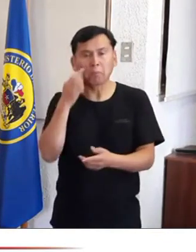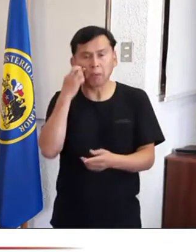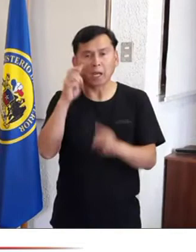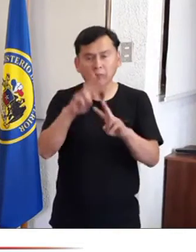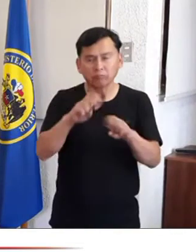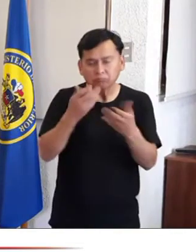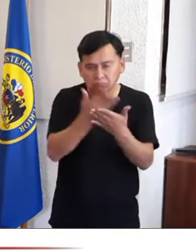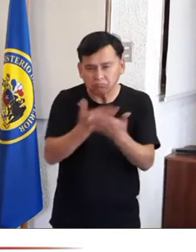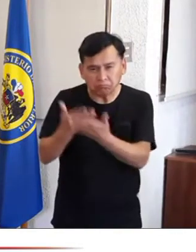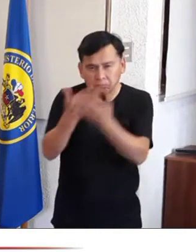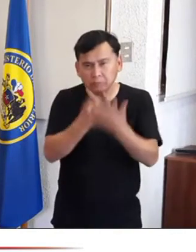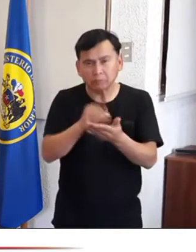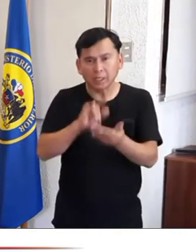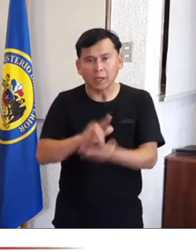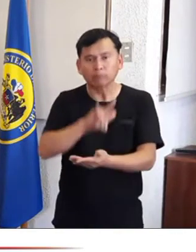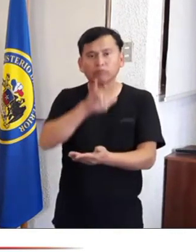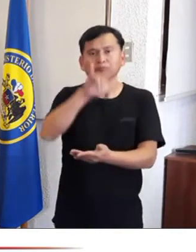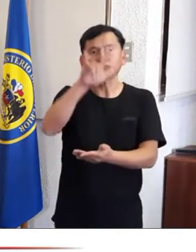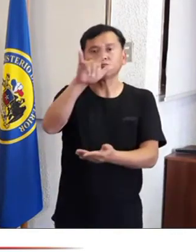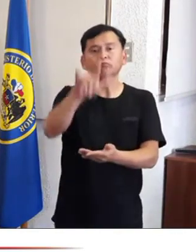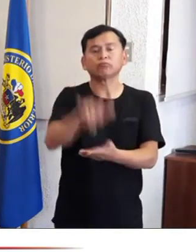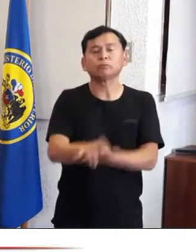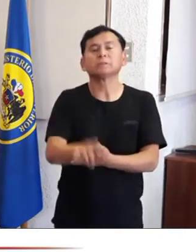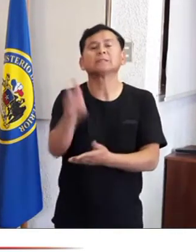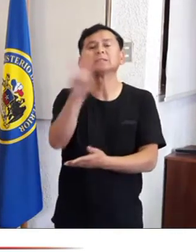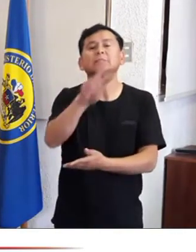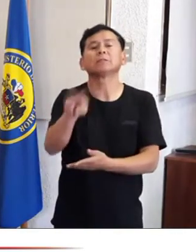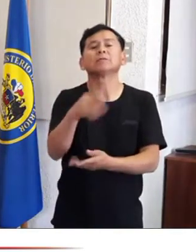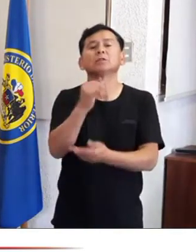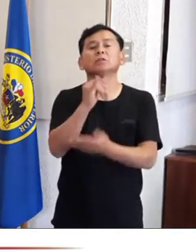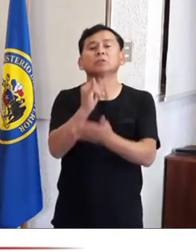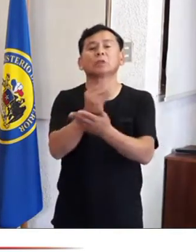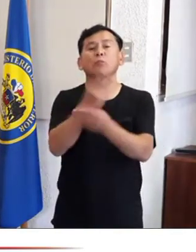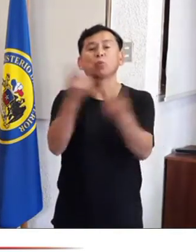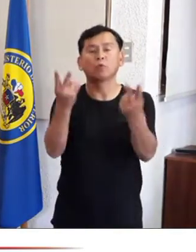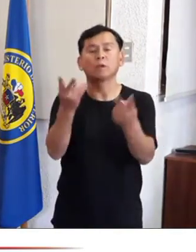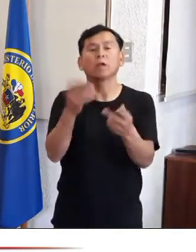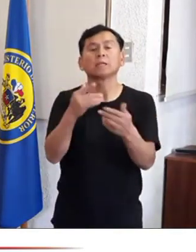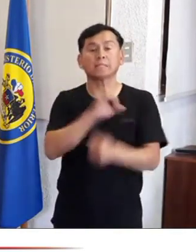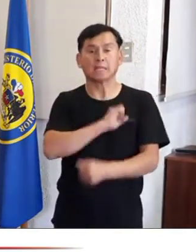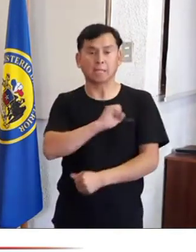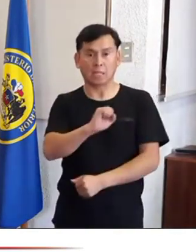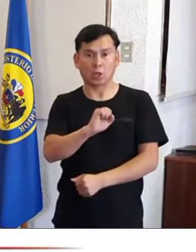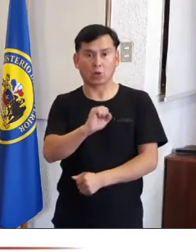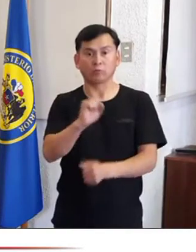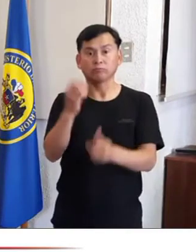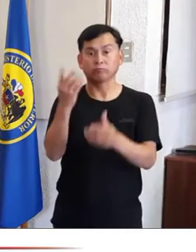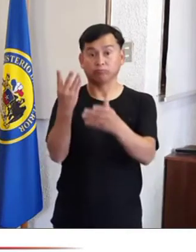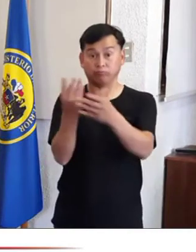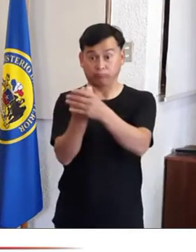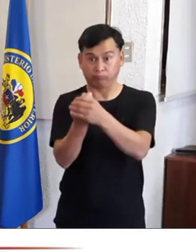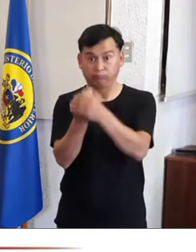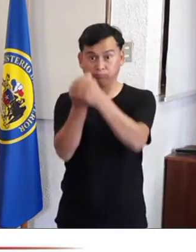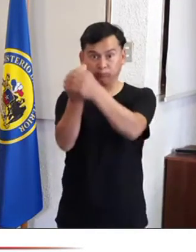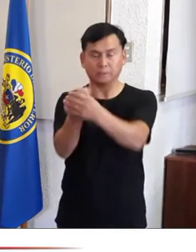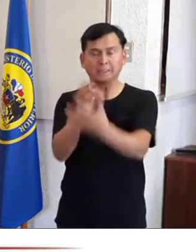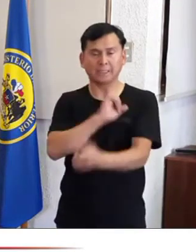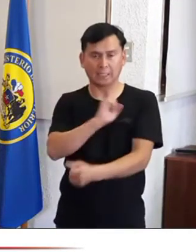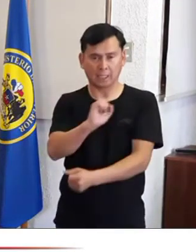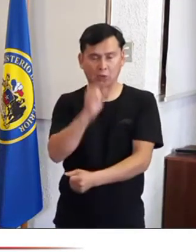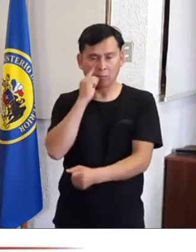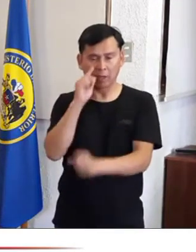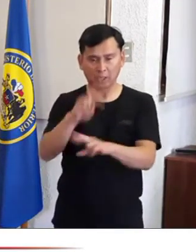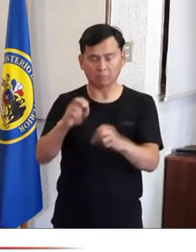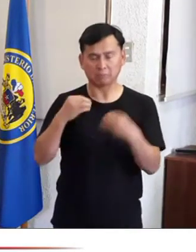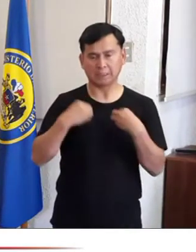ser enviadas en un charter al Instituto de Salud Pública en Santiago, junto al resto de las muestras que fueron tomadas durante el día de ayer